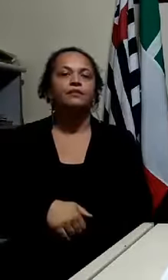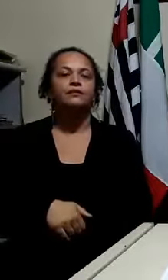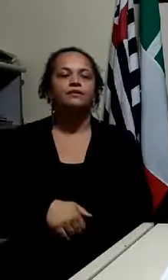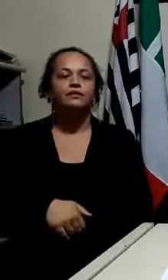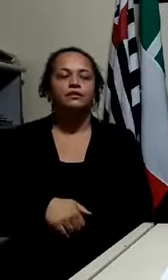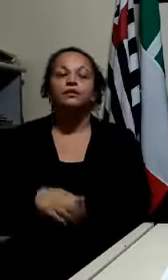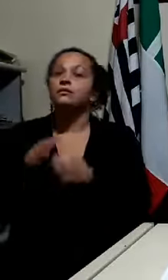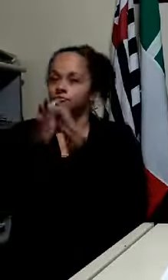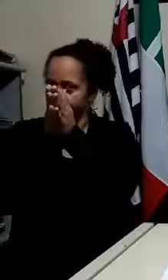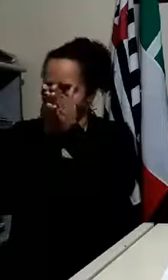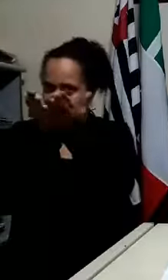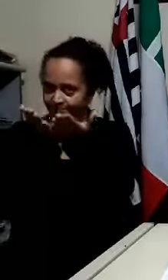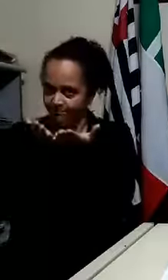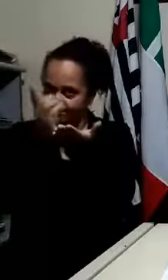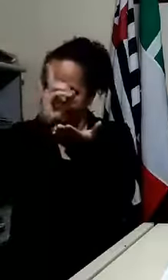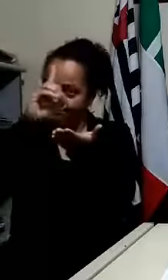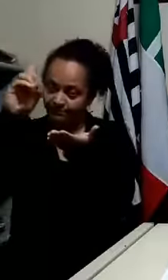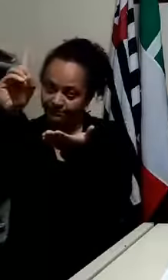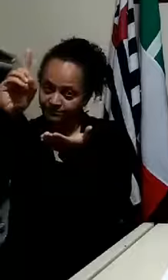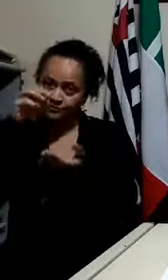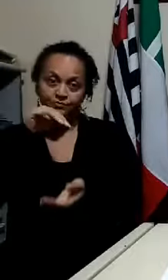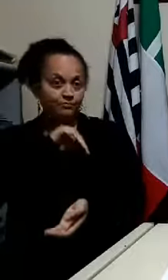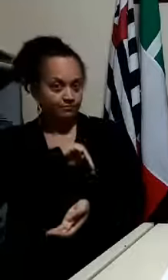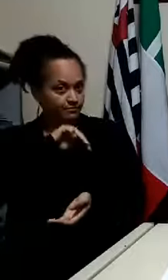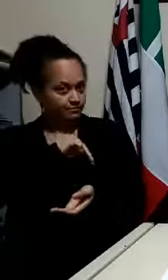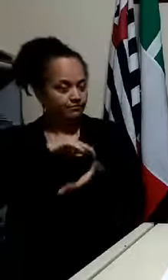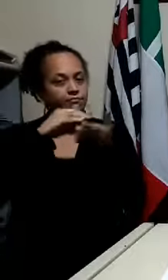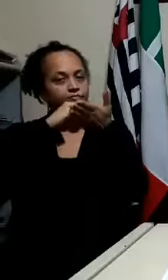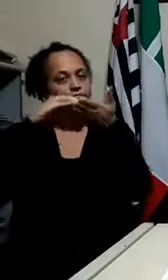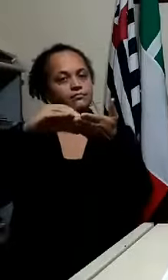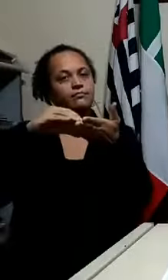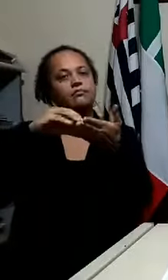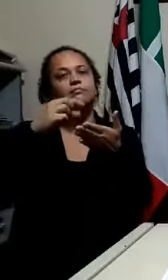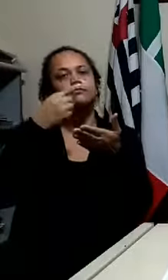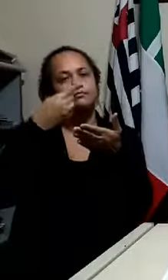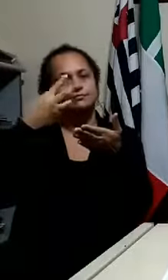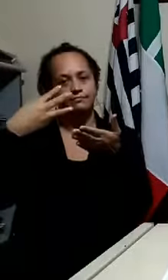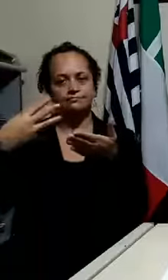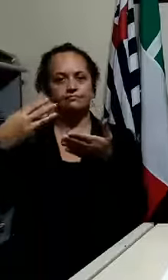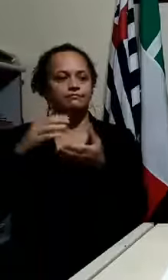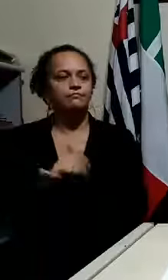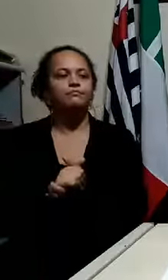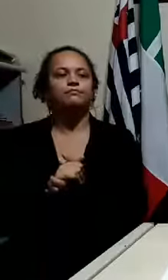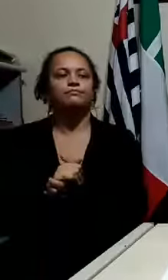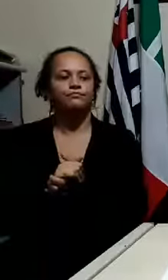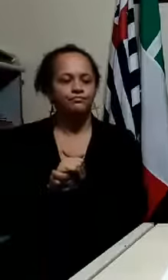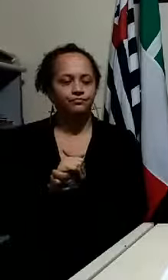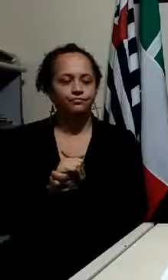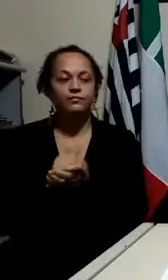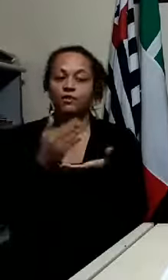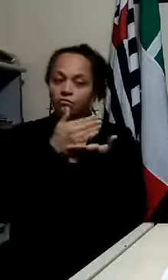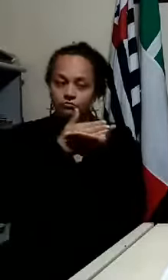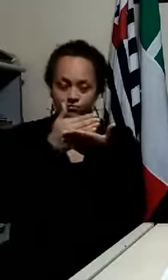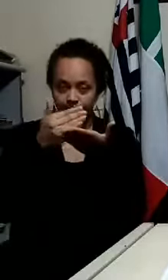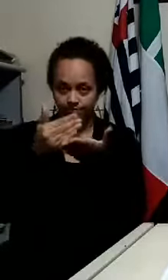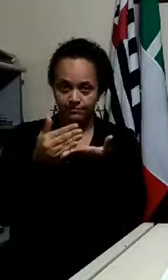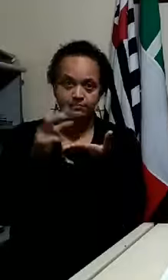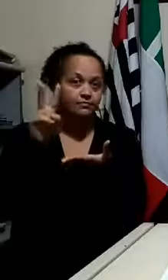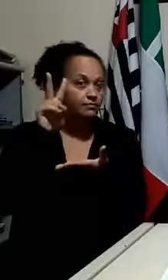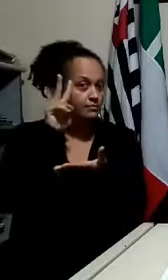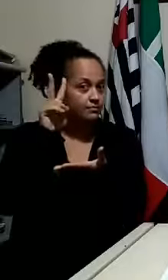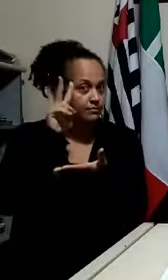a abrir a tua Bíblia em Mateus capítulo 13. Como nós falamos, né? Nós começamos na